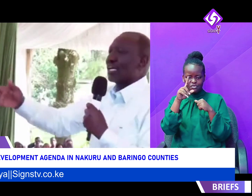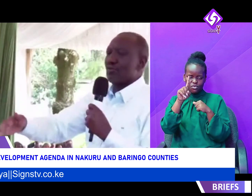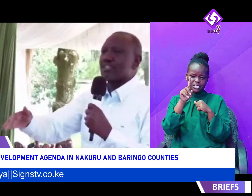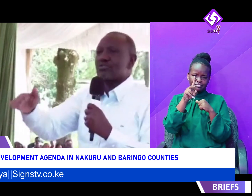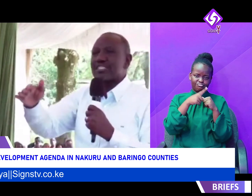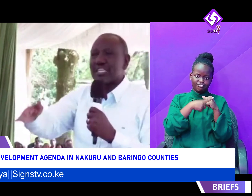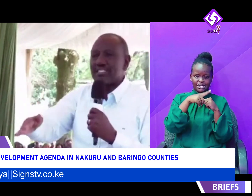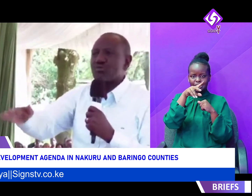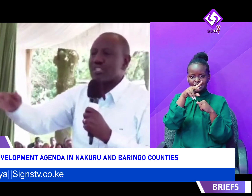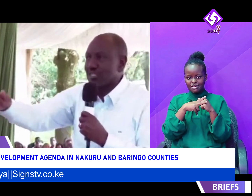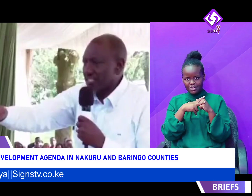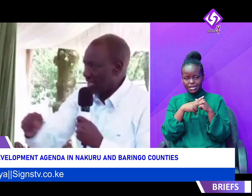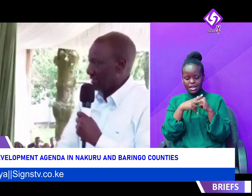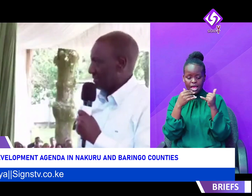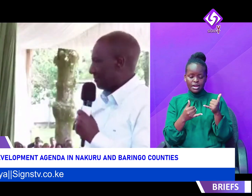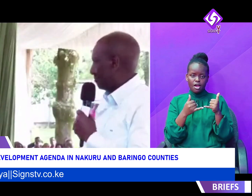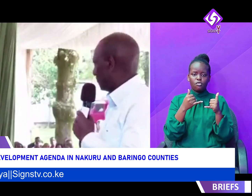ni 128, 129.